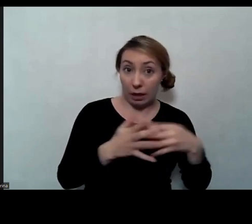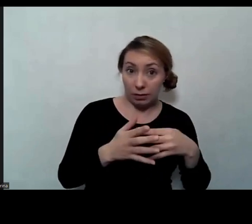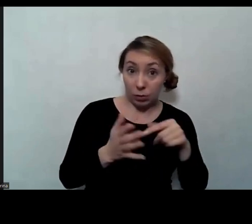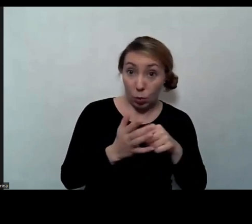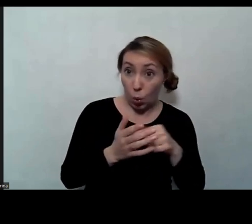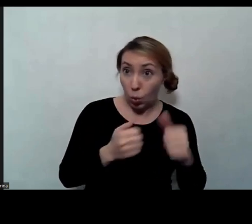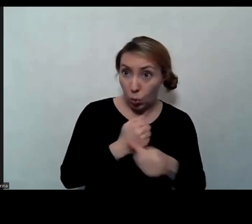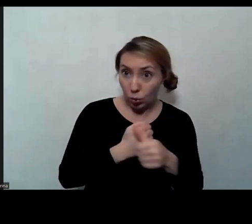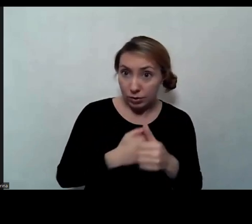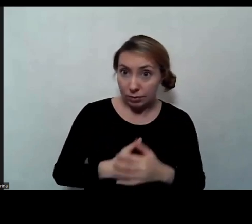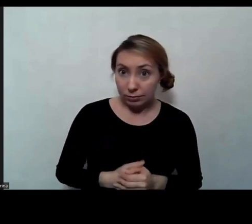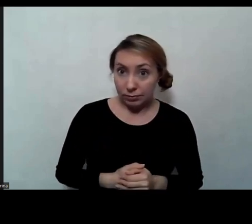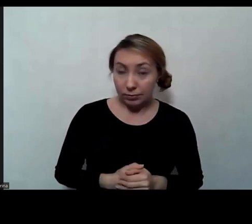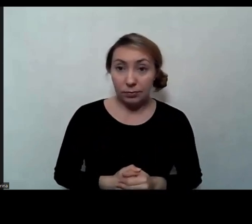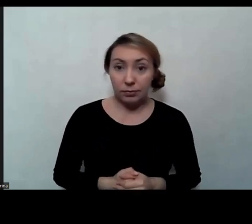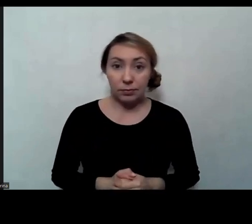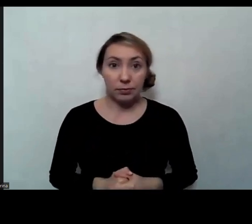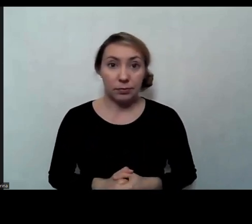wyprostować.